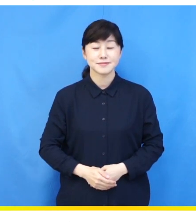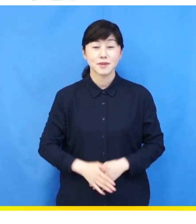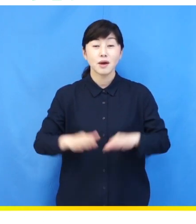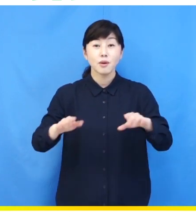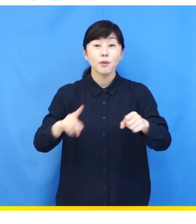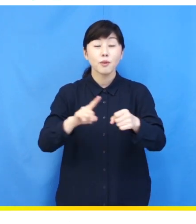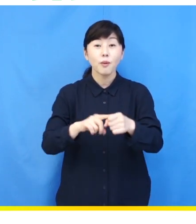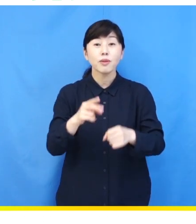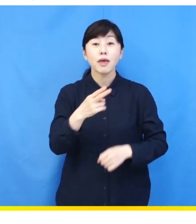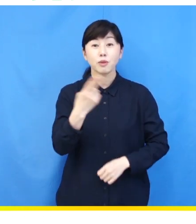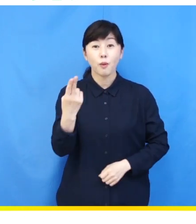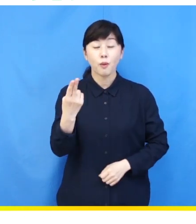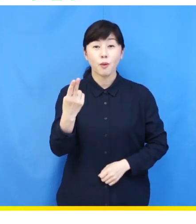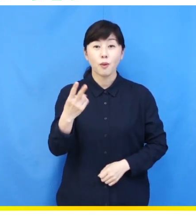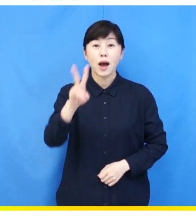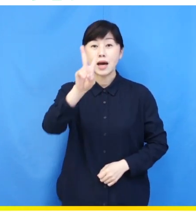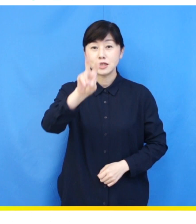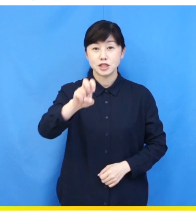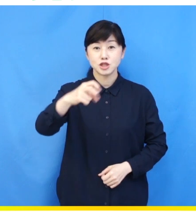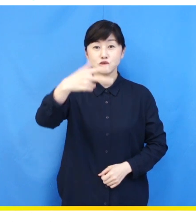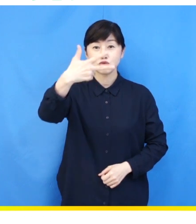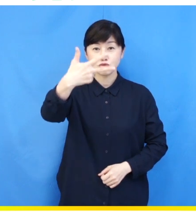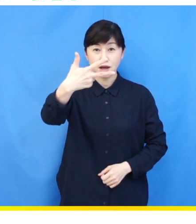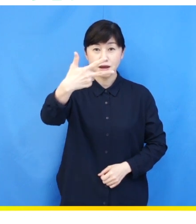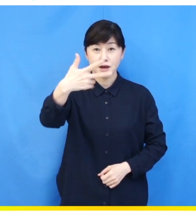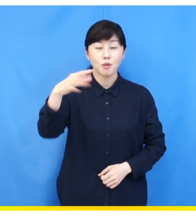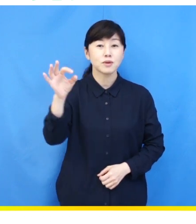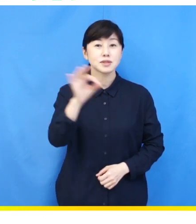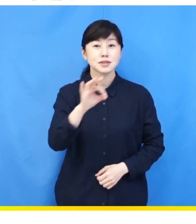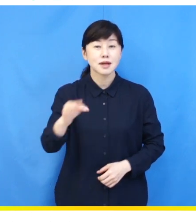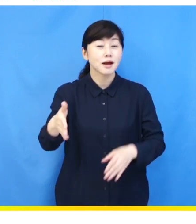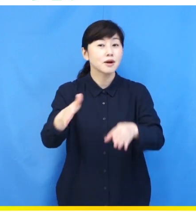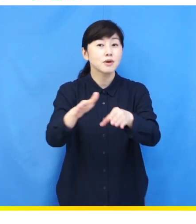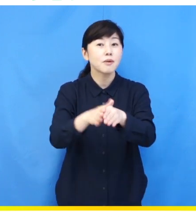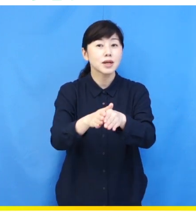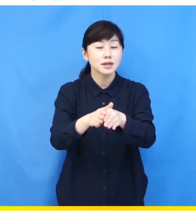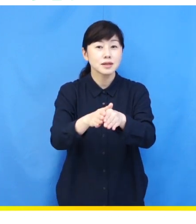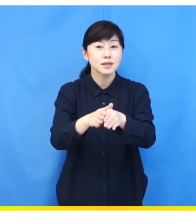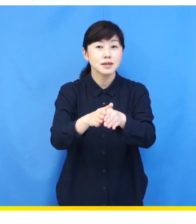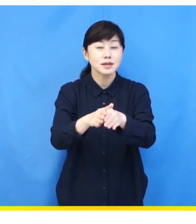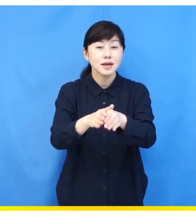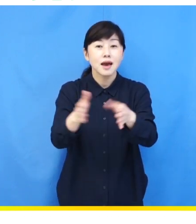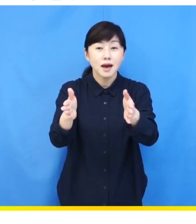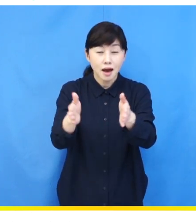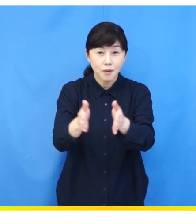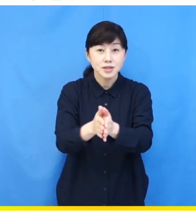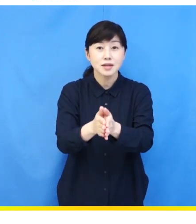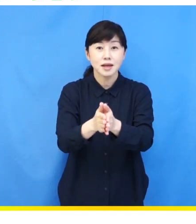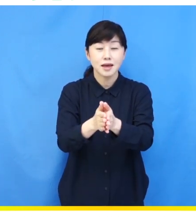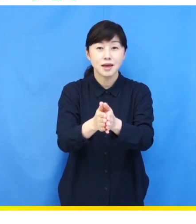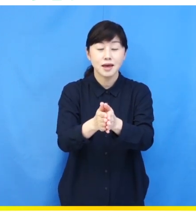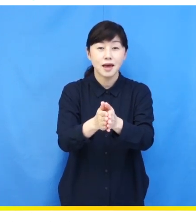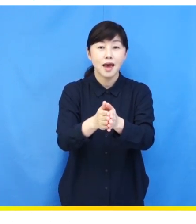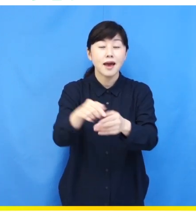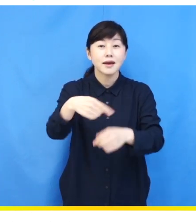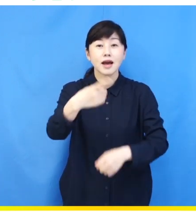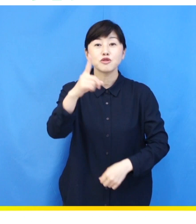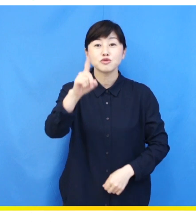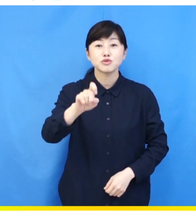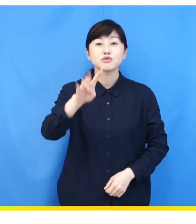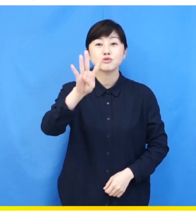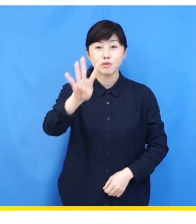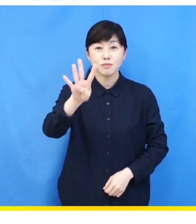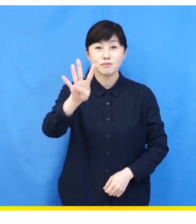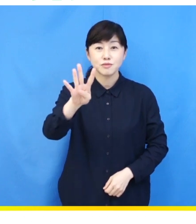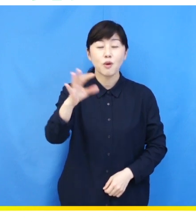今年度は27の商品が新たに加わり全部で114の